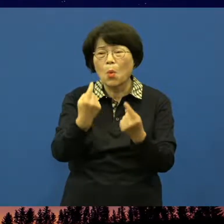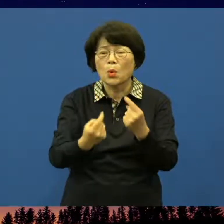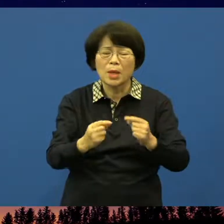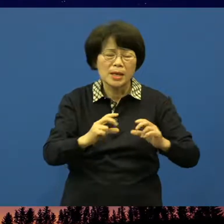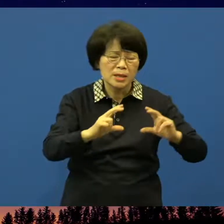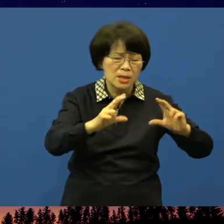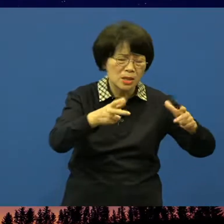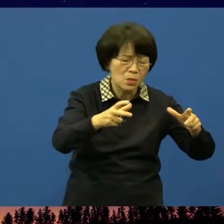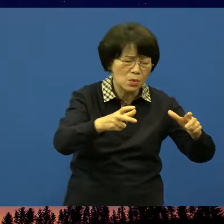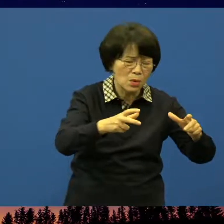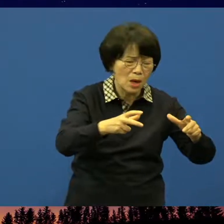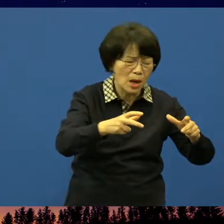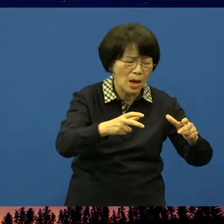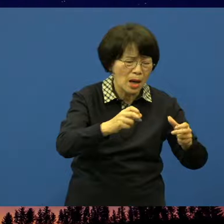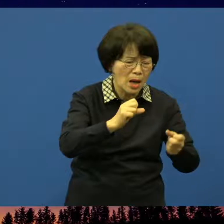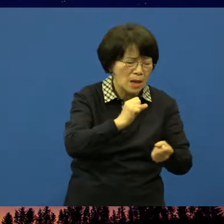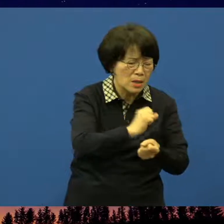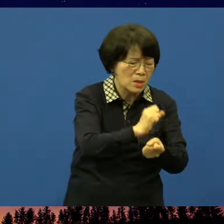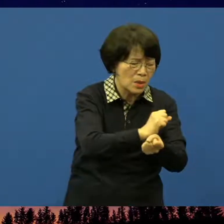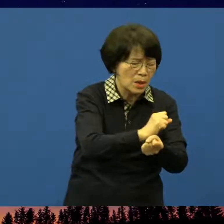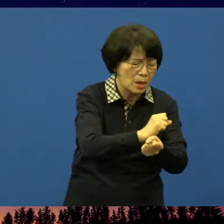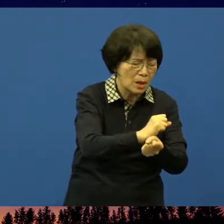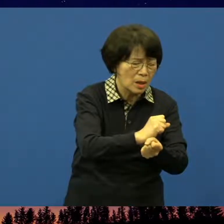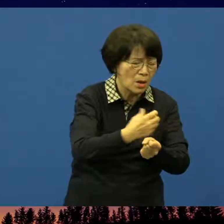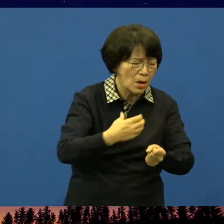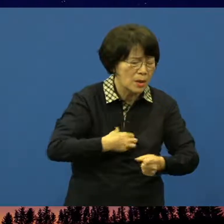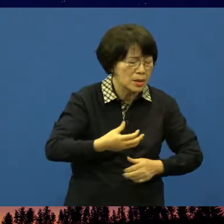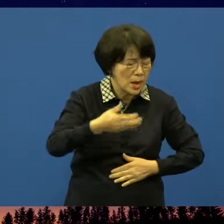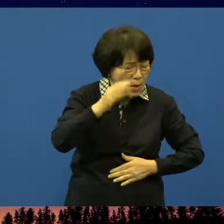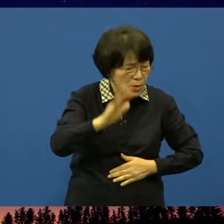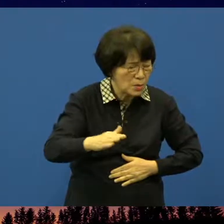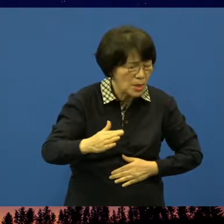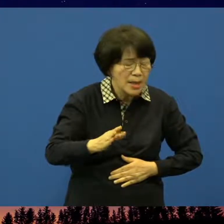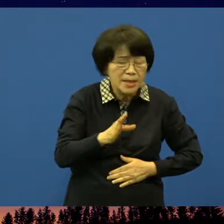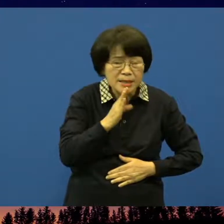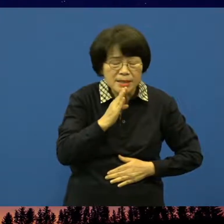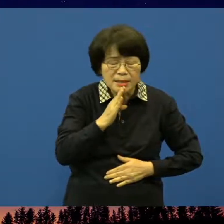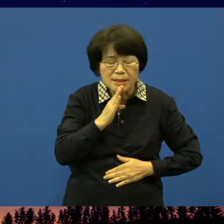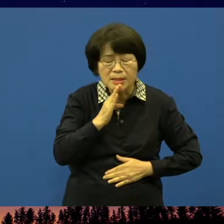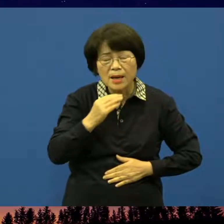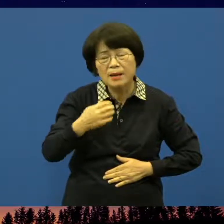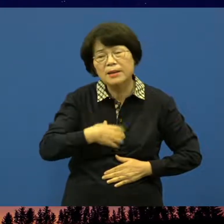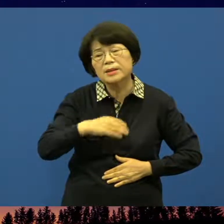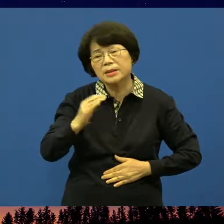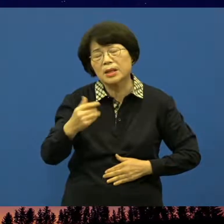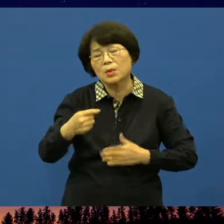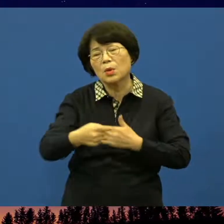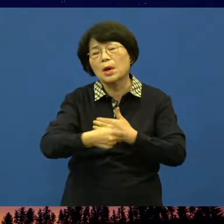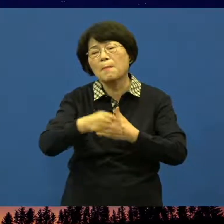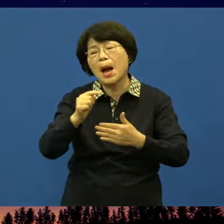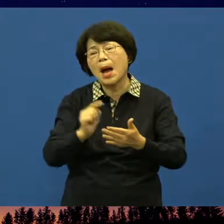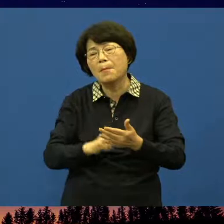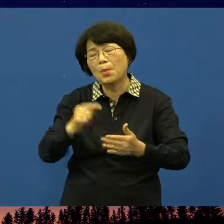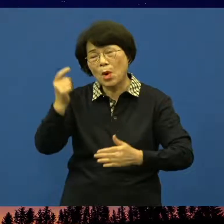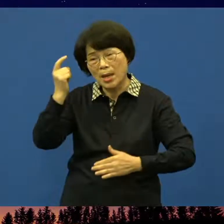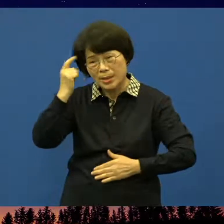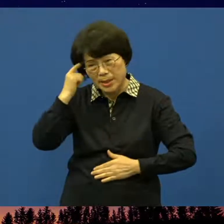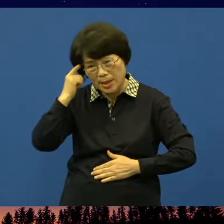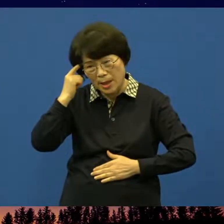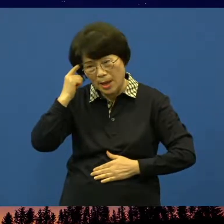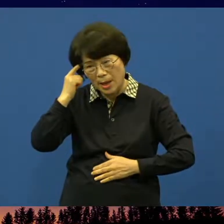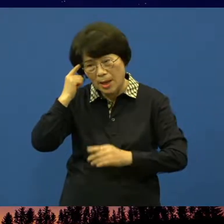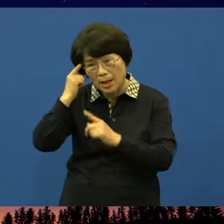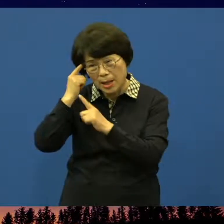지구가 오염되는 거 우리가 걱정하는데요, 진짜 염려해야 되는 것은 우리의 생각, 우리의 마음이에요. 우리의 마음이, 우리의